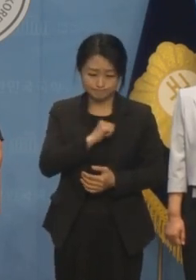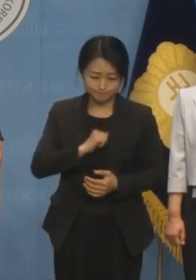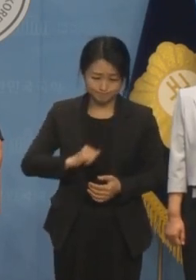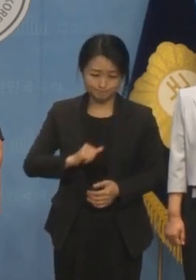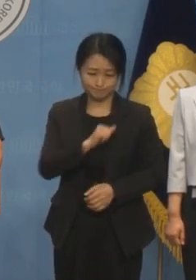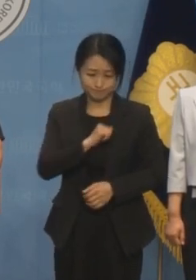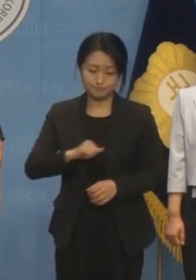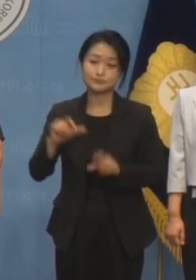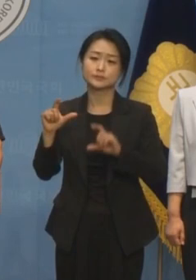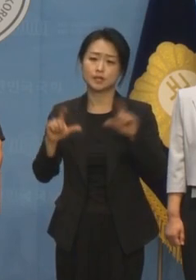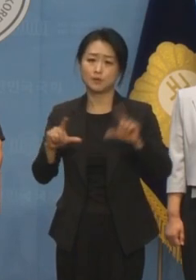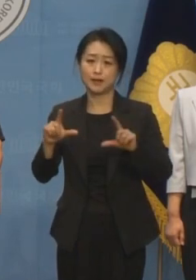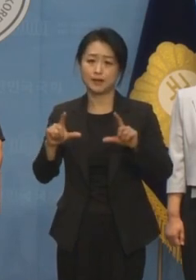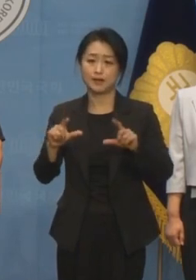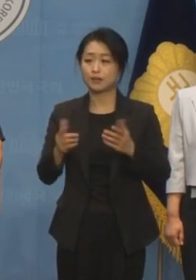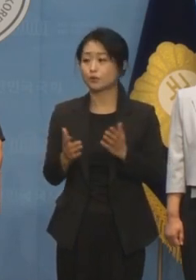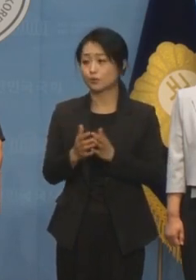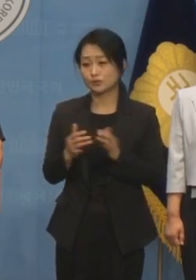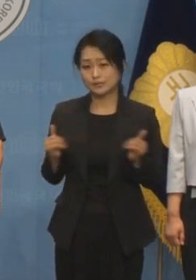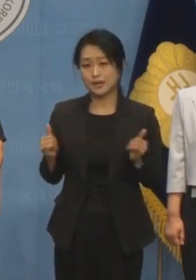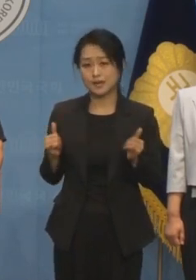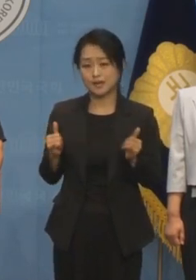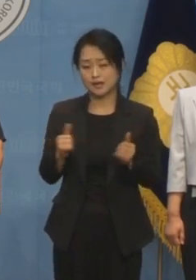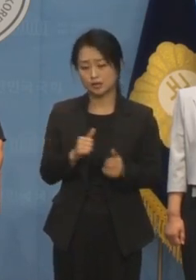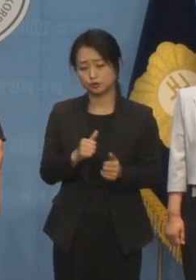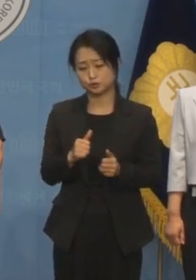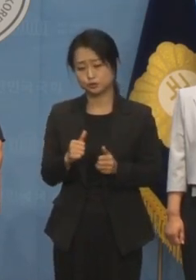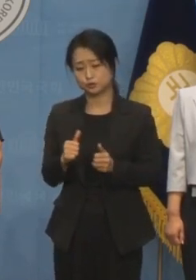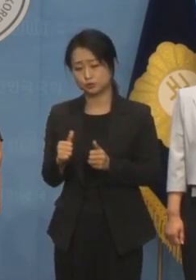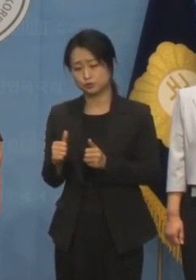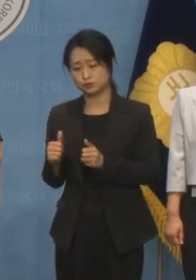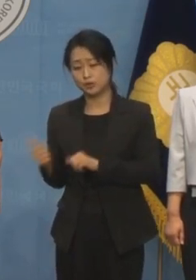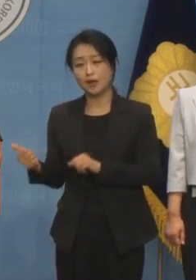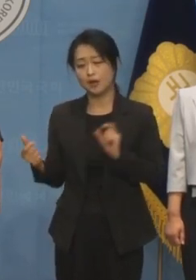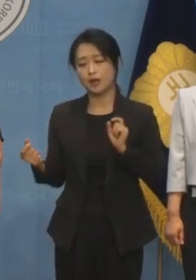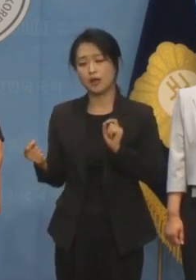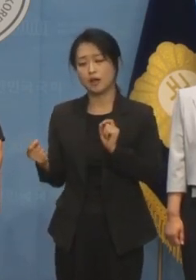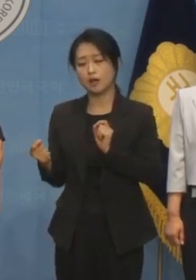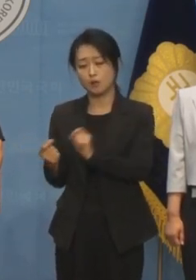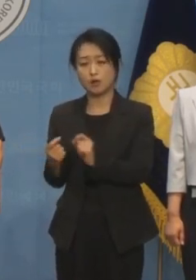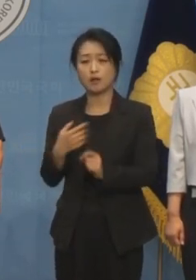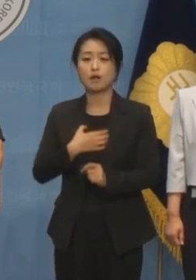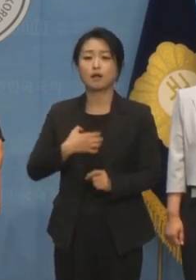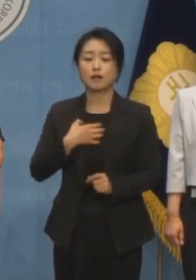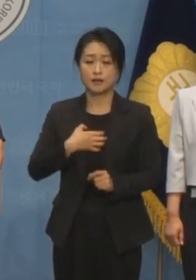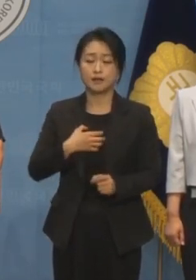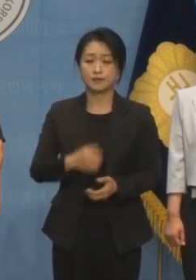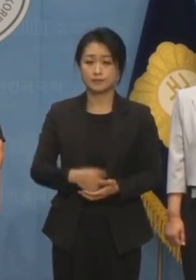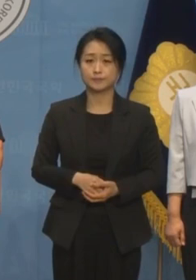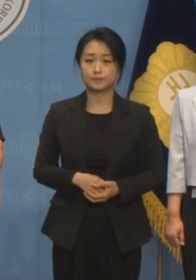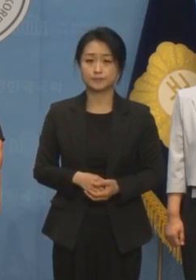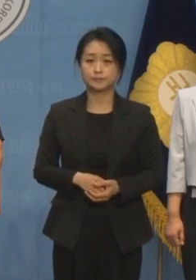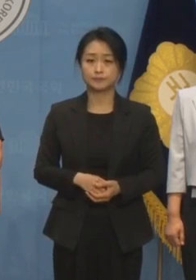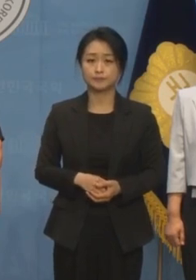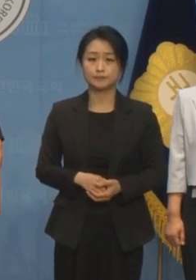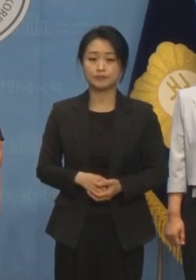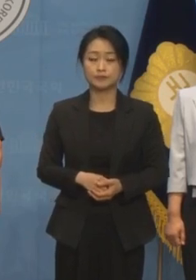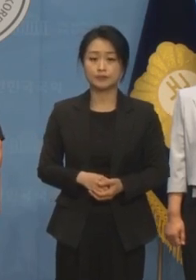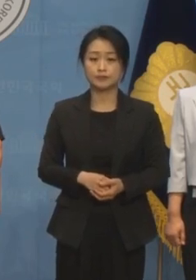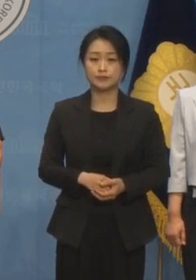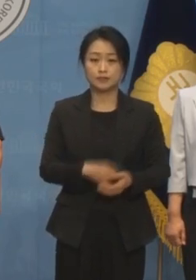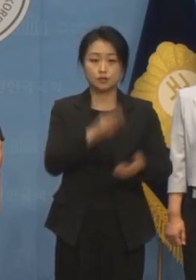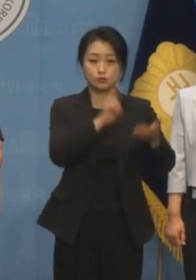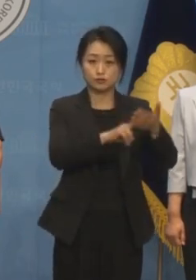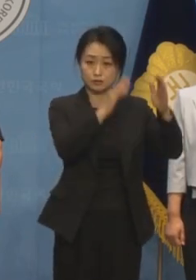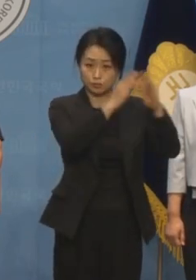처지가 오늘도 노동자들을 소리 없는 죽음으로 몰아가고 있다는 생각에 가슴이 먹먹해집니다. 우보는